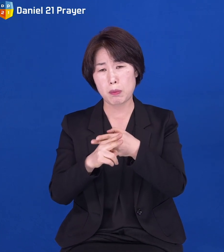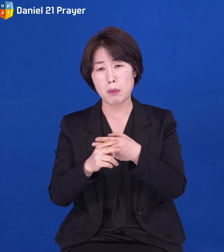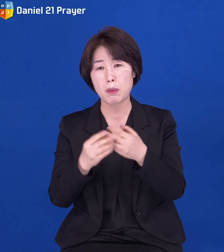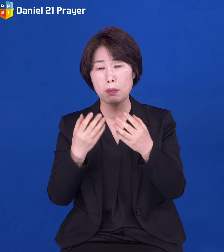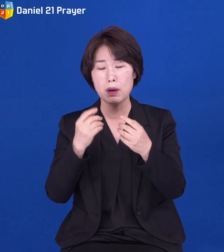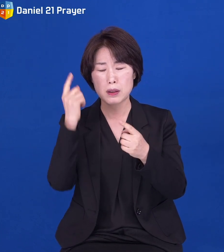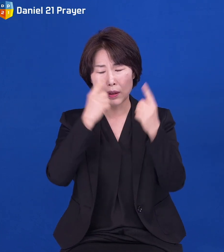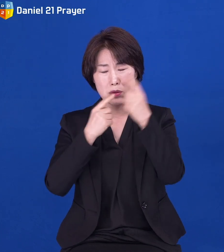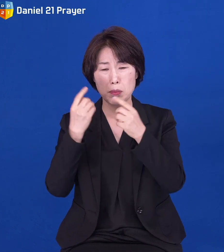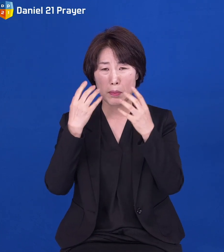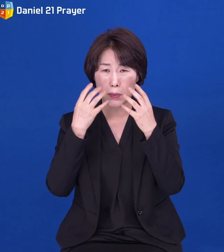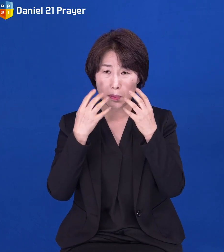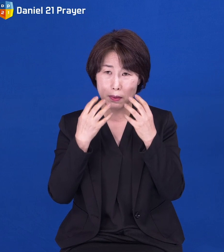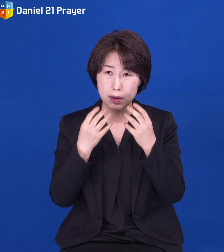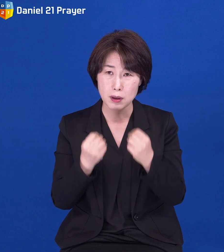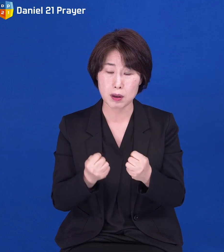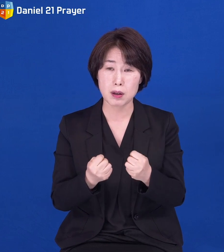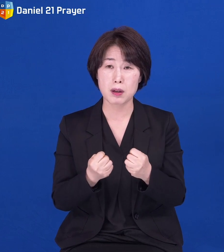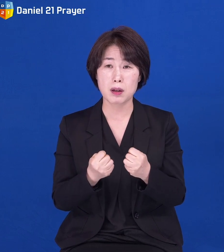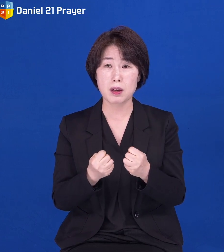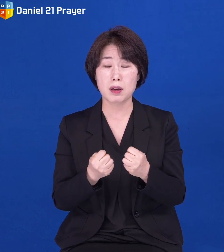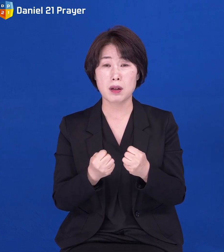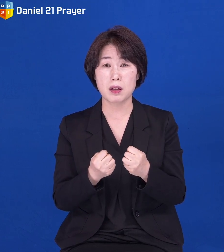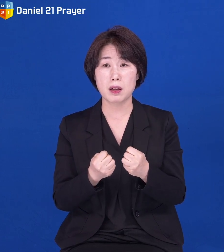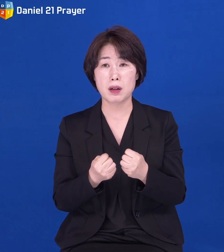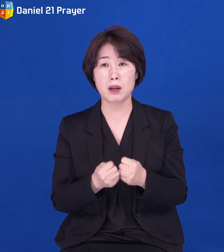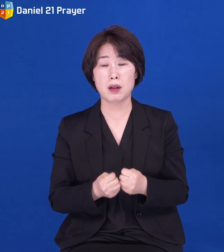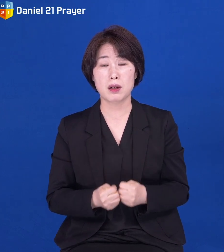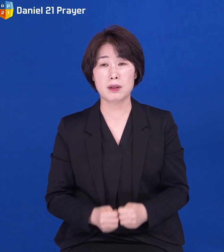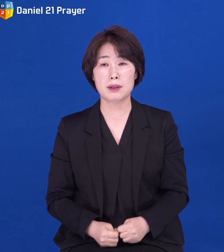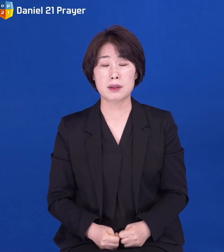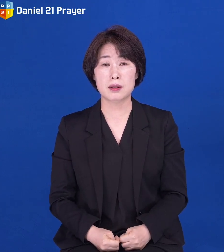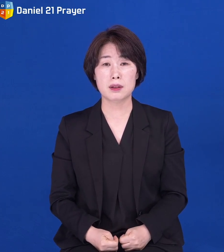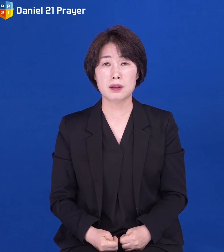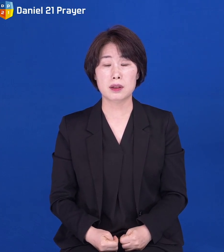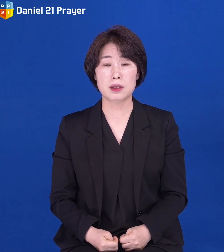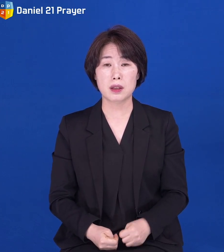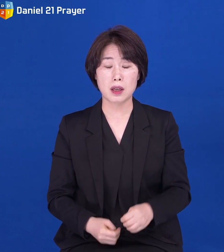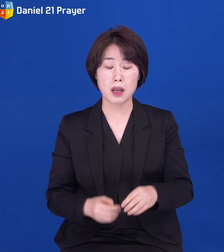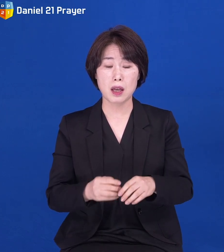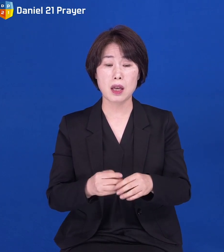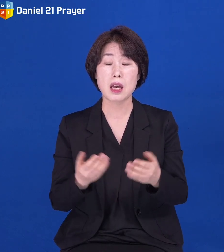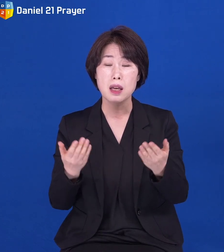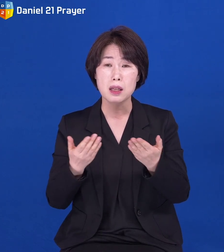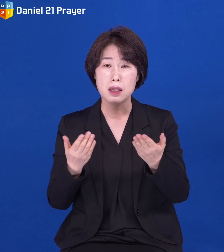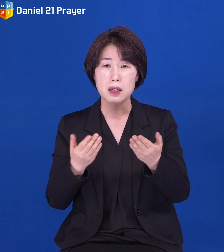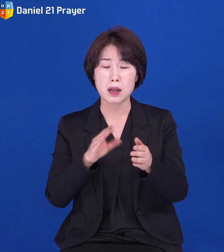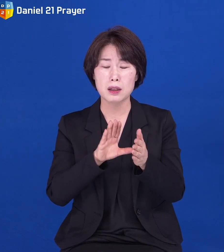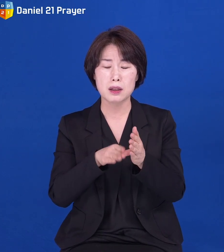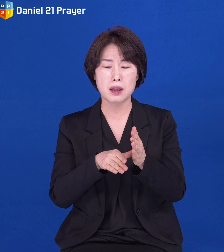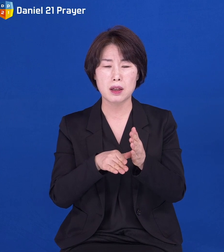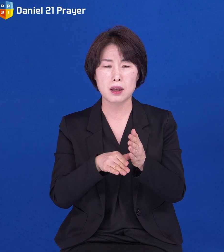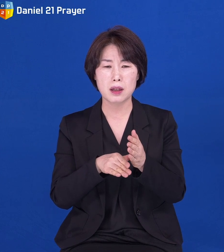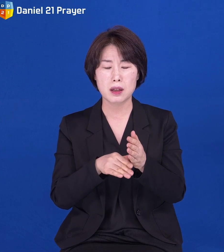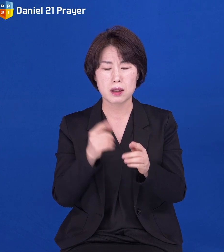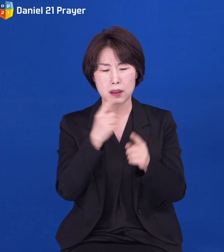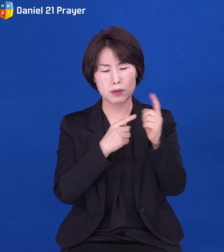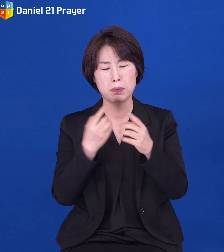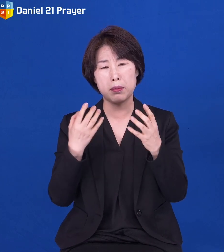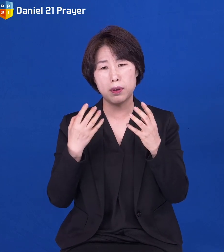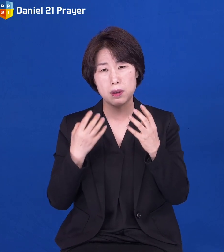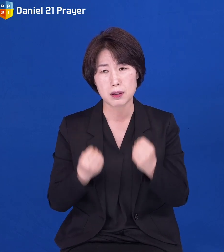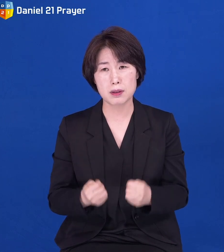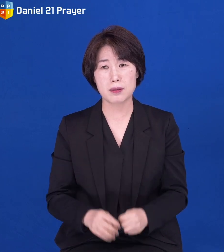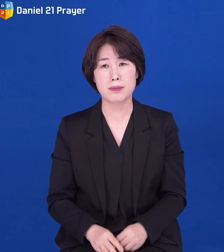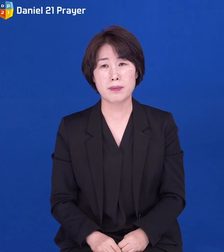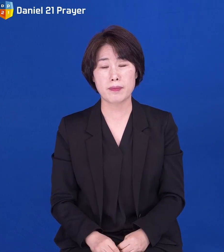뭐 그냥 일반 테이프 같은 걸 항상 붙이셨던 게 기억이 나거든요, 제가. 근데도 저희 어머니가 굉장히